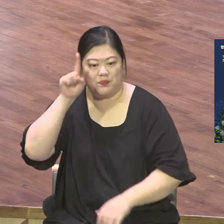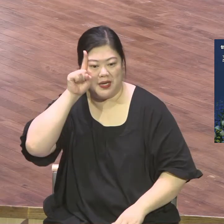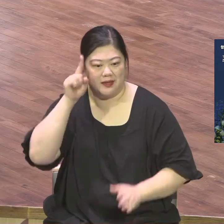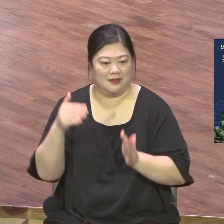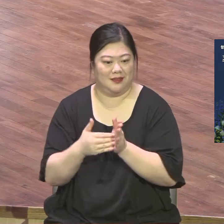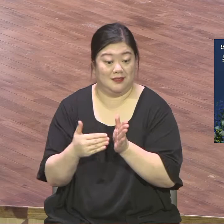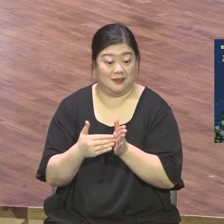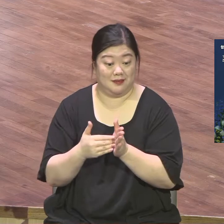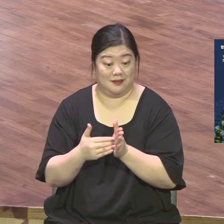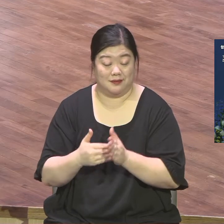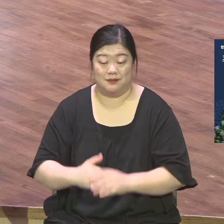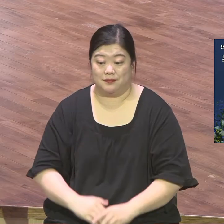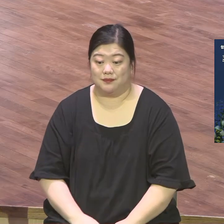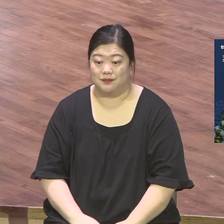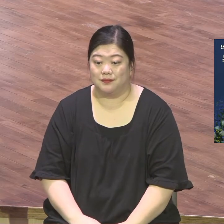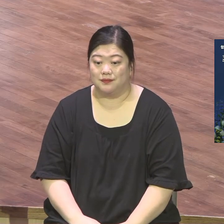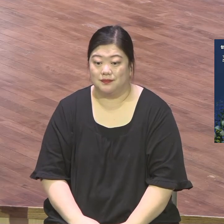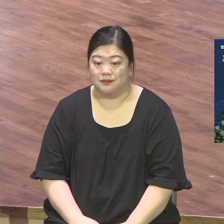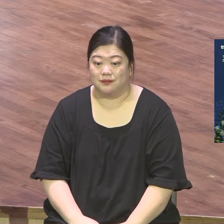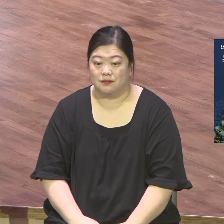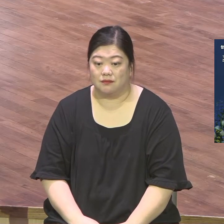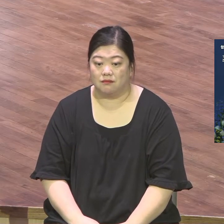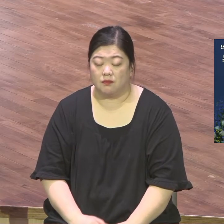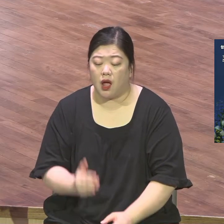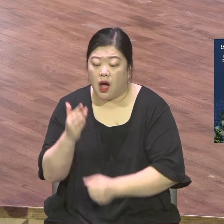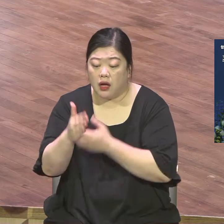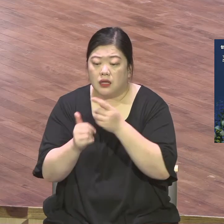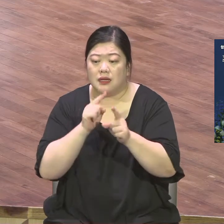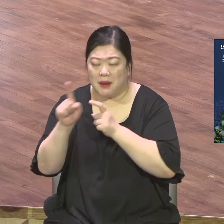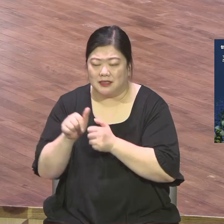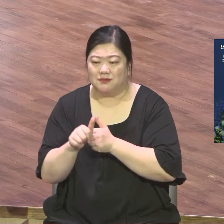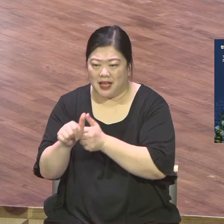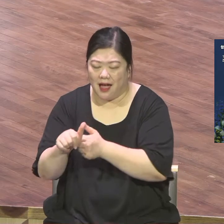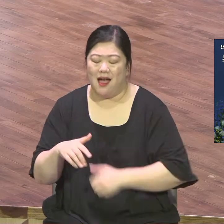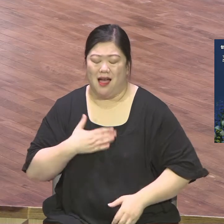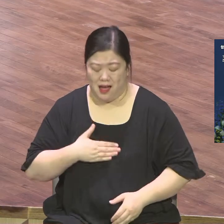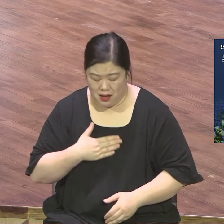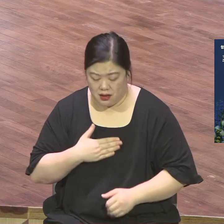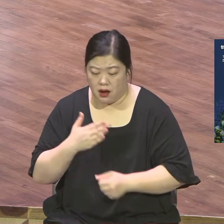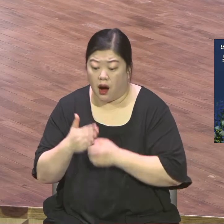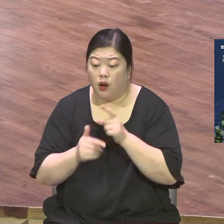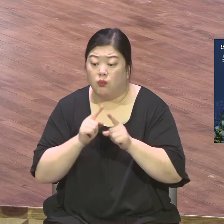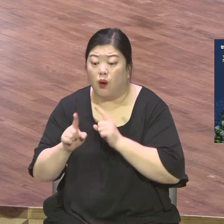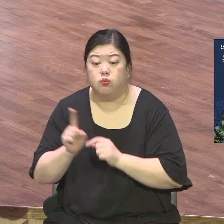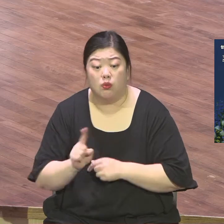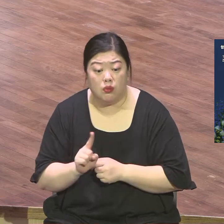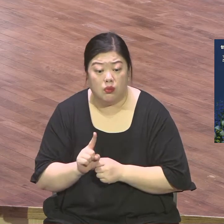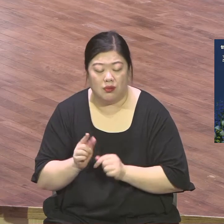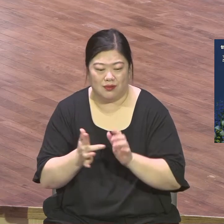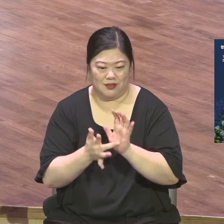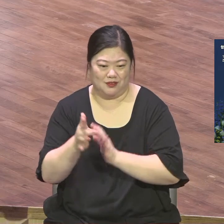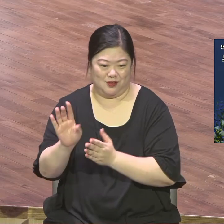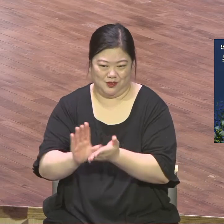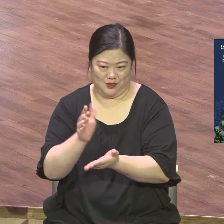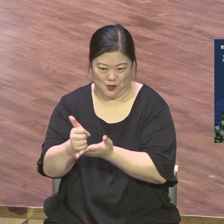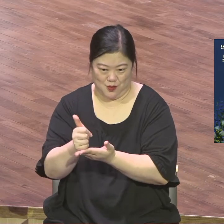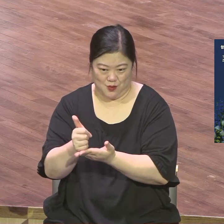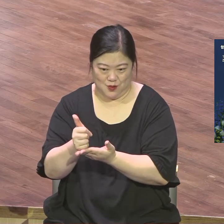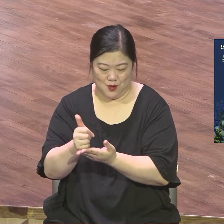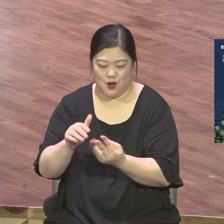사도 바울은 특별히 이 말씀의 핵심이 뭐냐? 말씀의 핵심 예수 그리스도라 그랬어. 요한복음